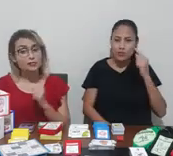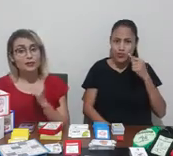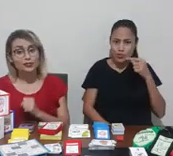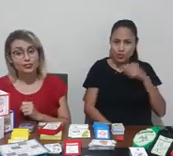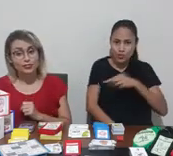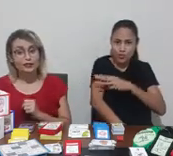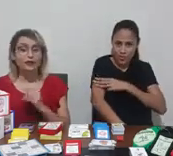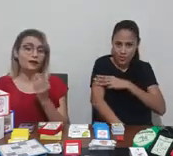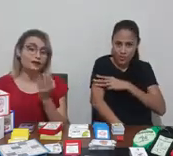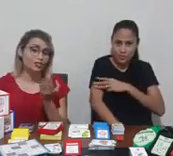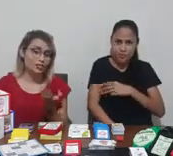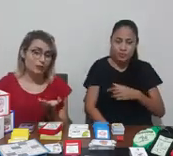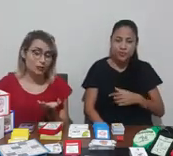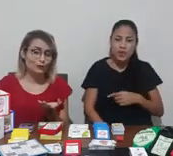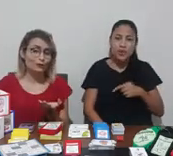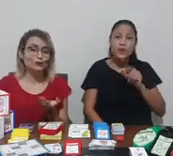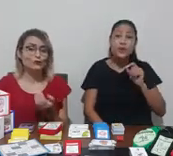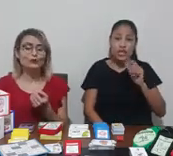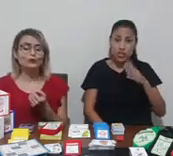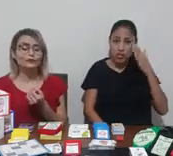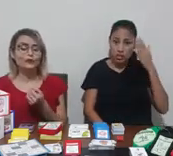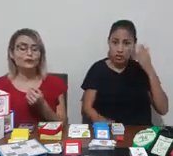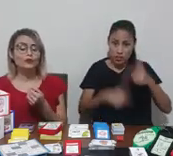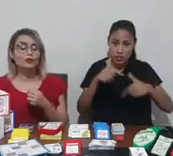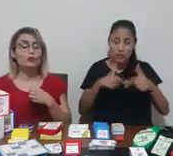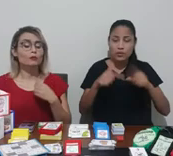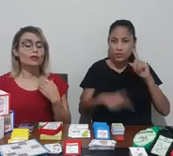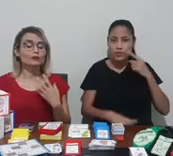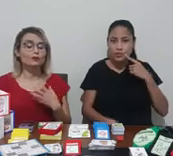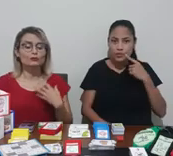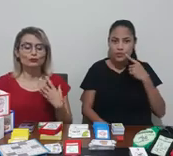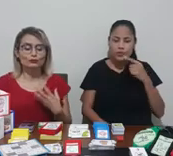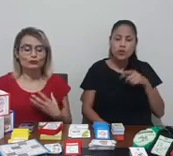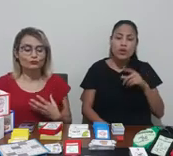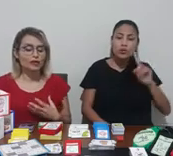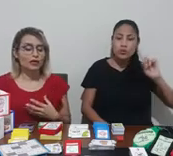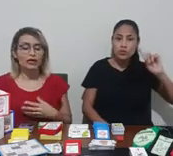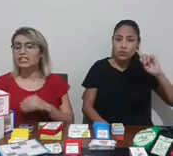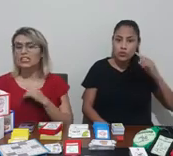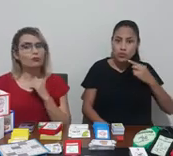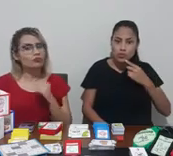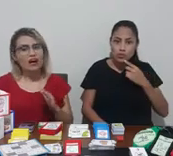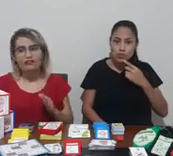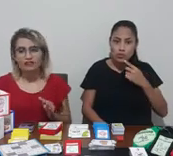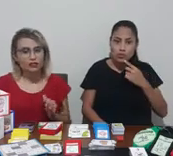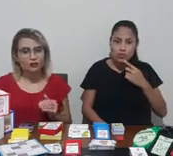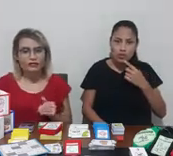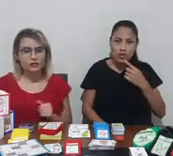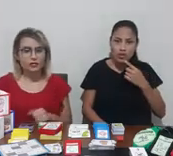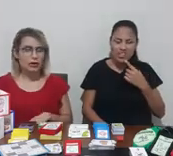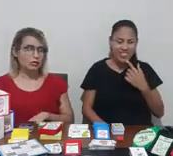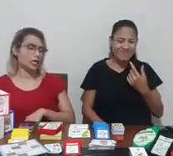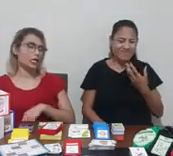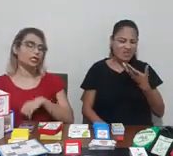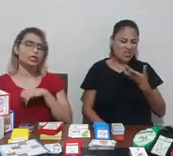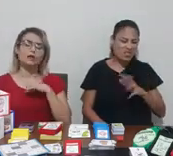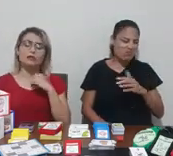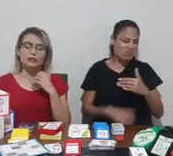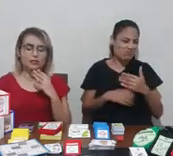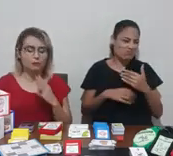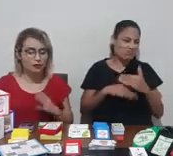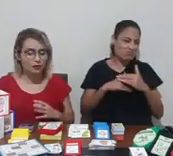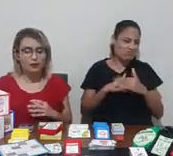vocês imaginem, quem aí já trabalhou com surdo, né? No momento que o surdo ele não está afim de conversar, que ele